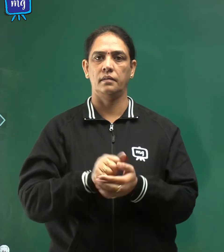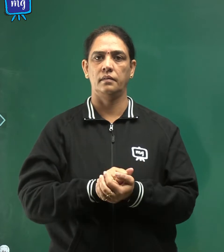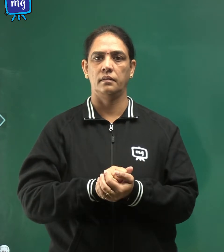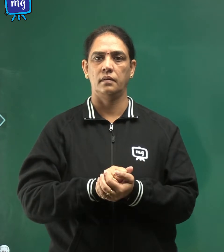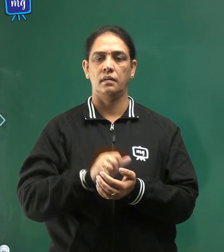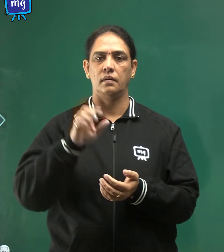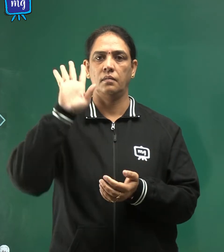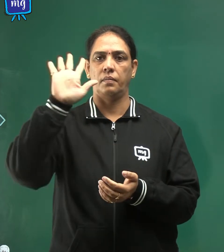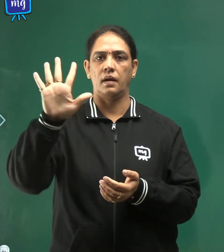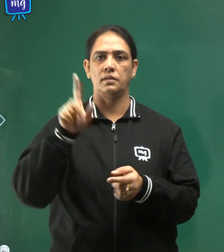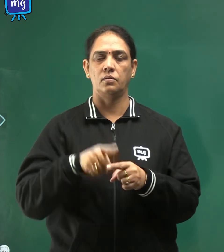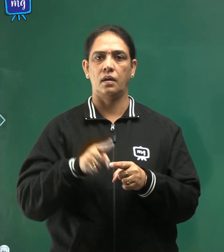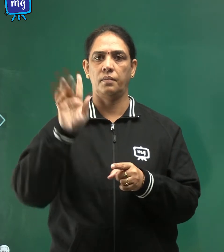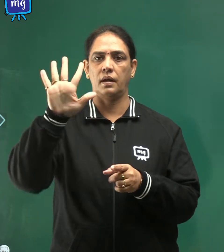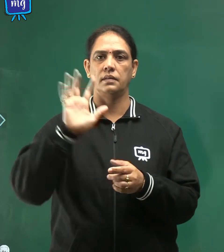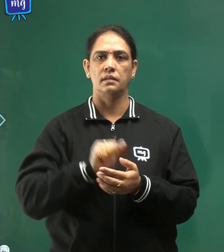5 गुणा 5